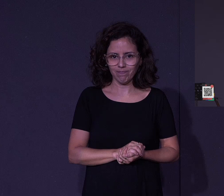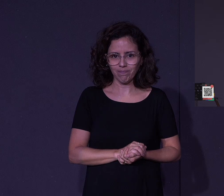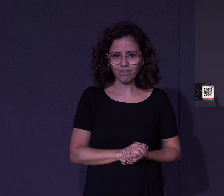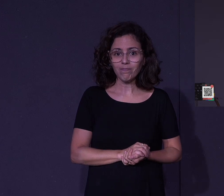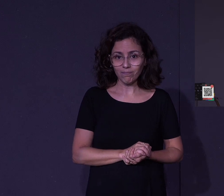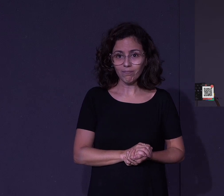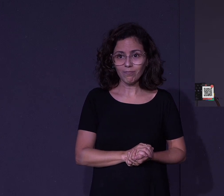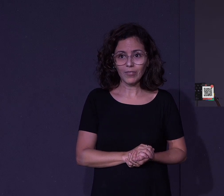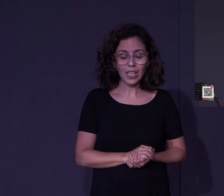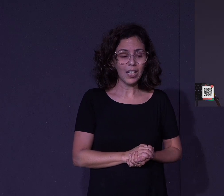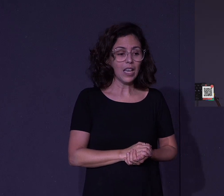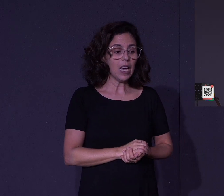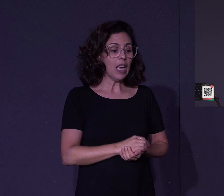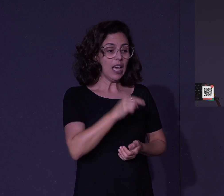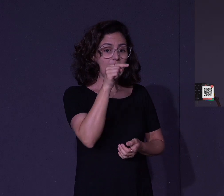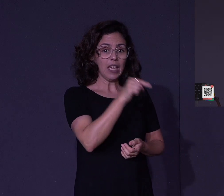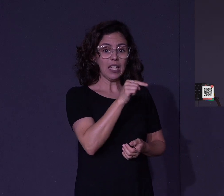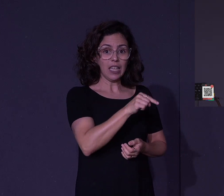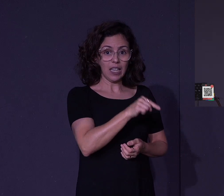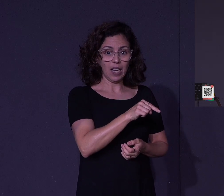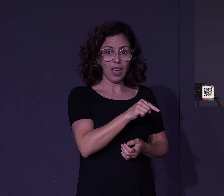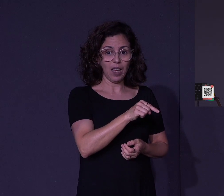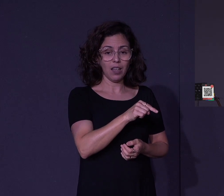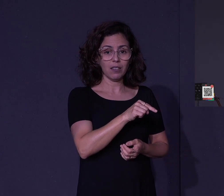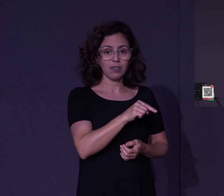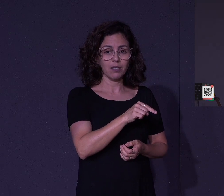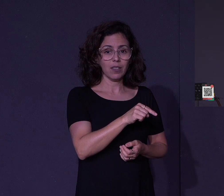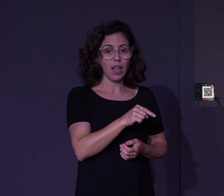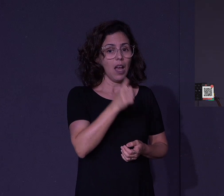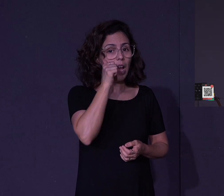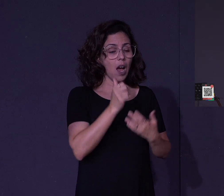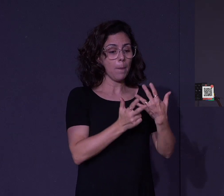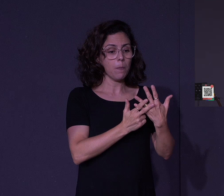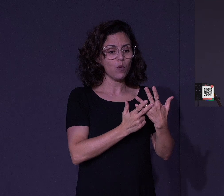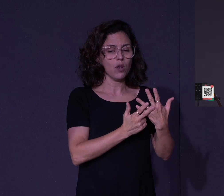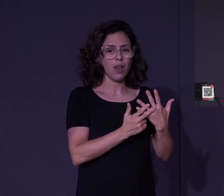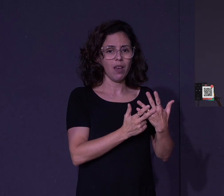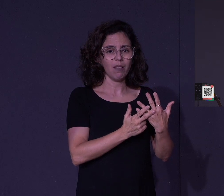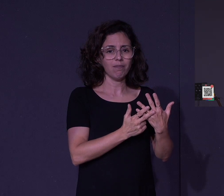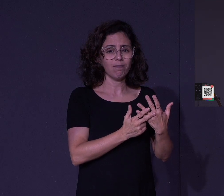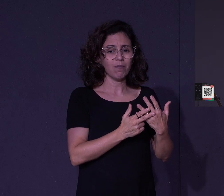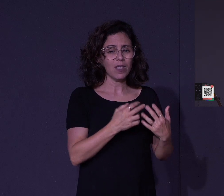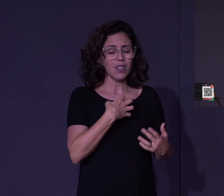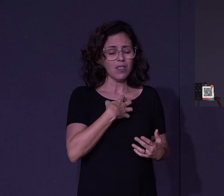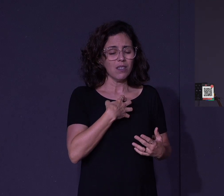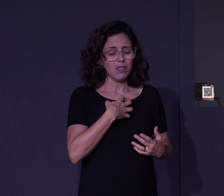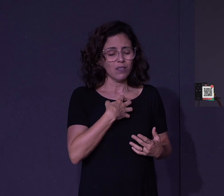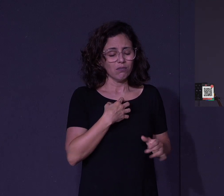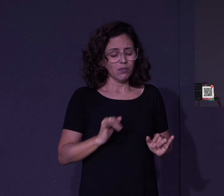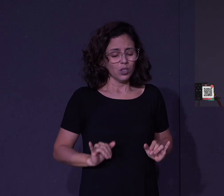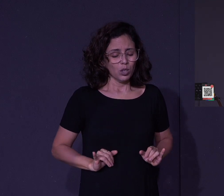Tempo bíblico, morrer na juventude era considerado uma grande tragédia. A morte do filho único. E era o filho único de uma